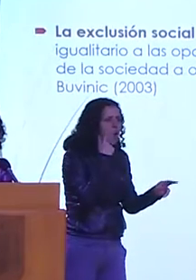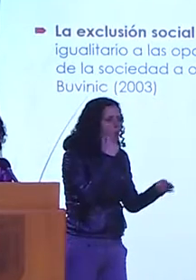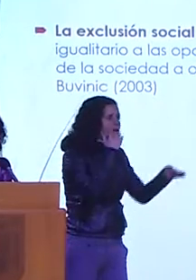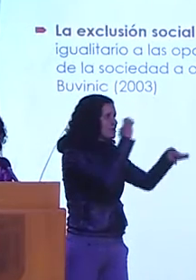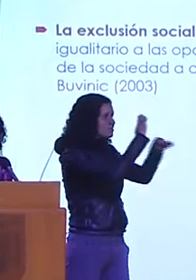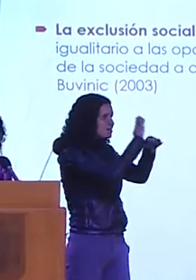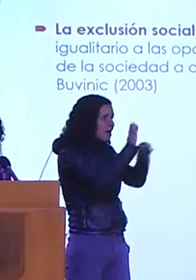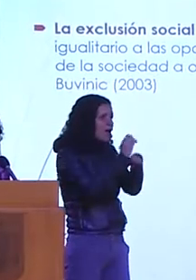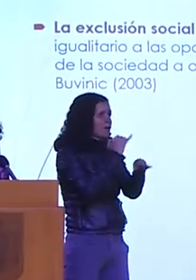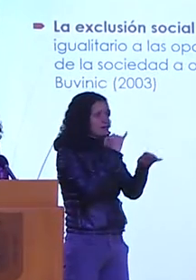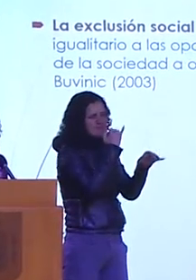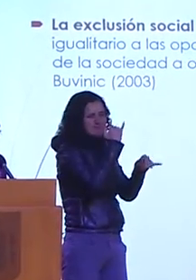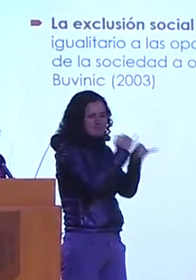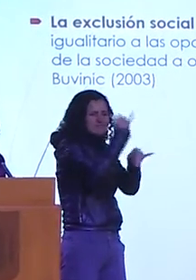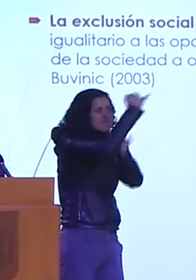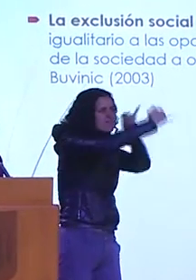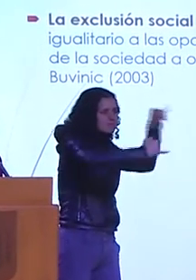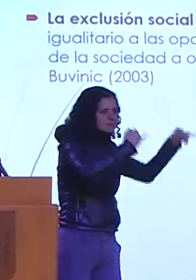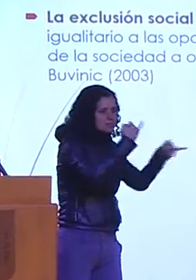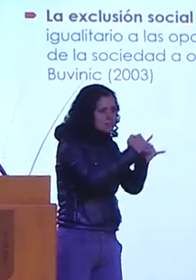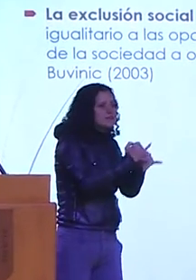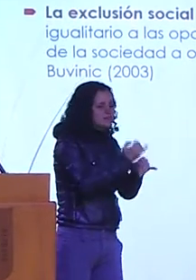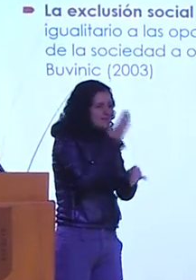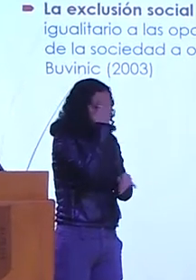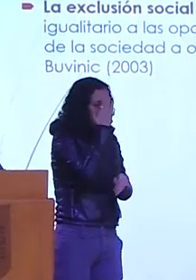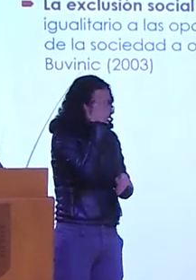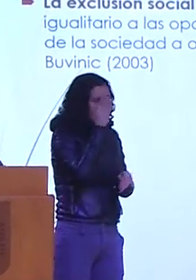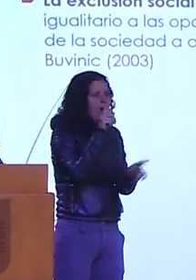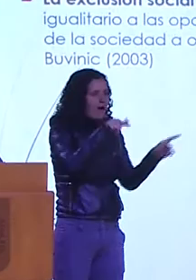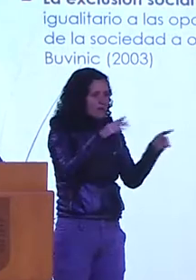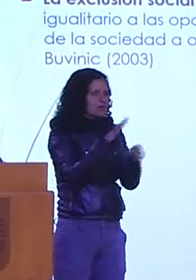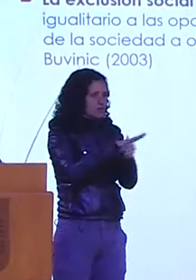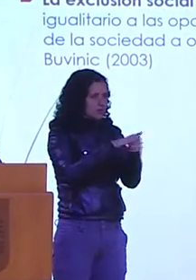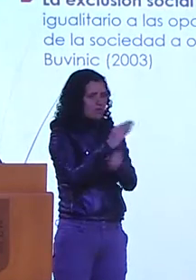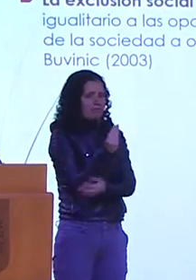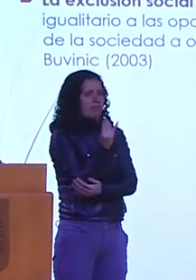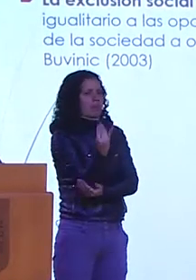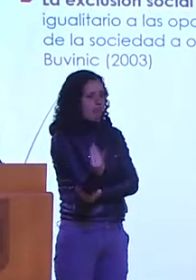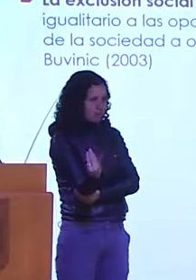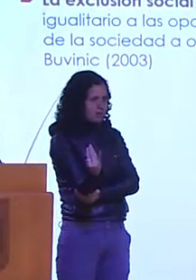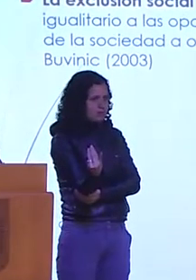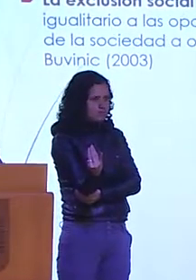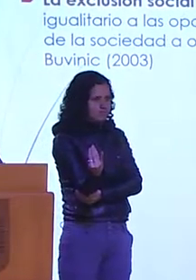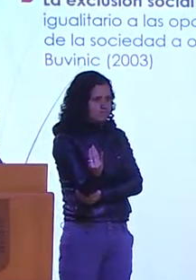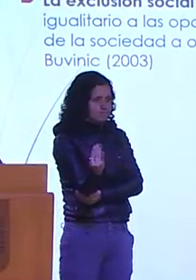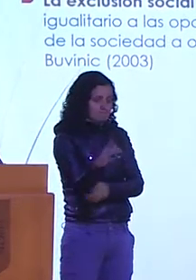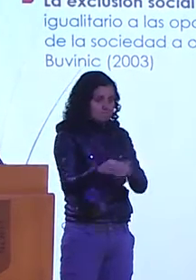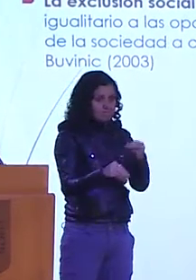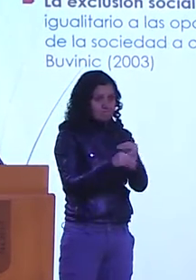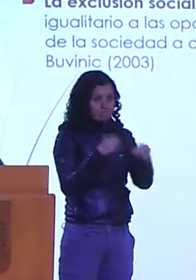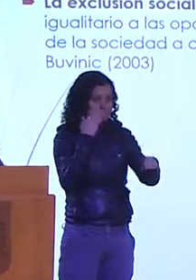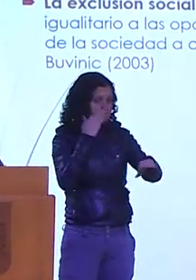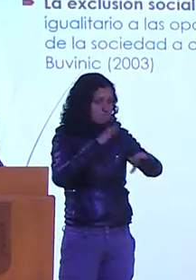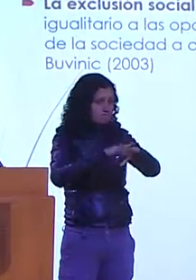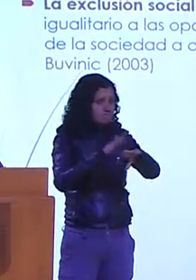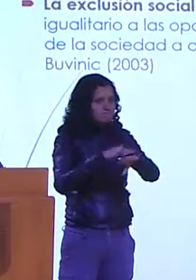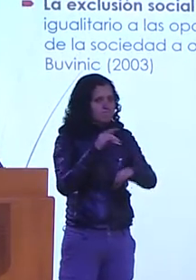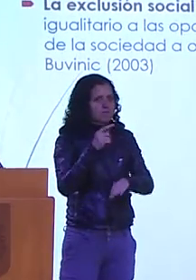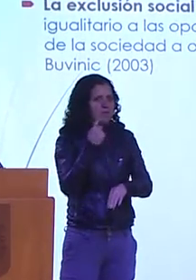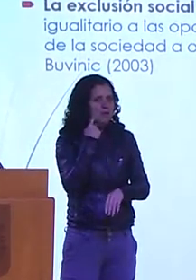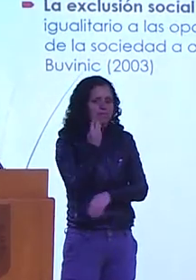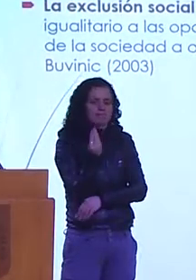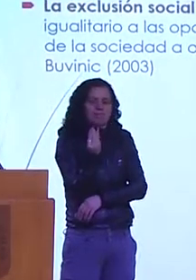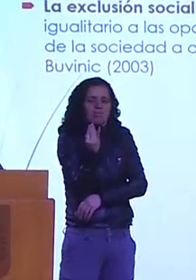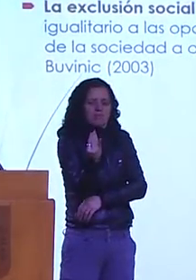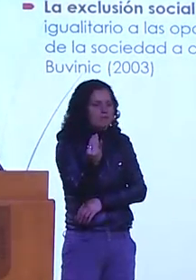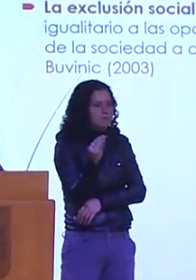internacionales reconocen que hay exclusión. Quisiera entonces recordar que la exclusión